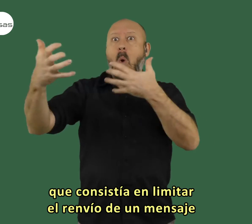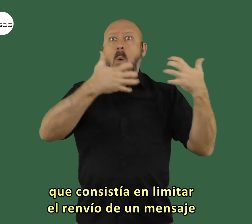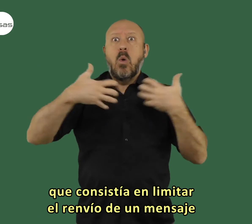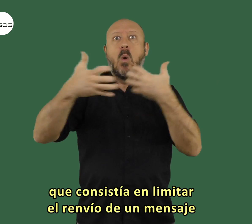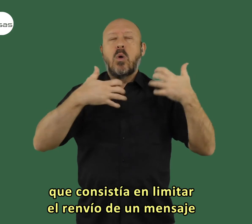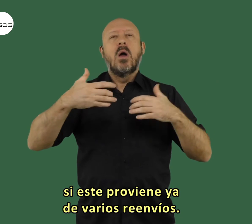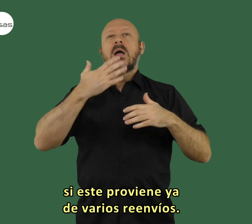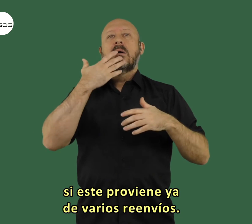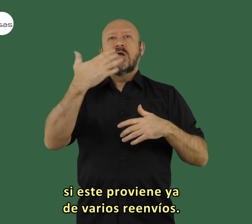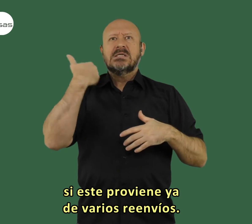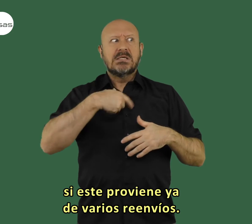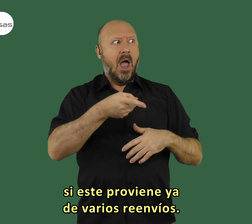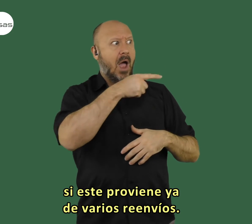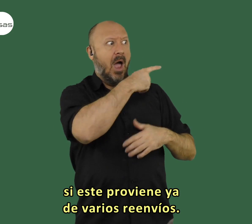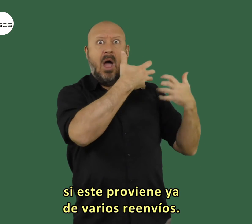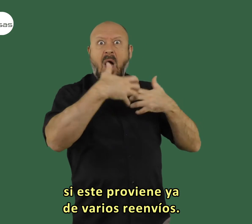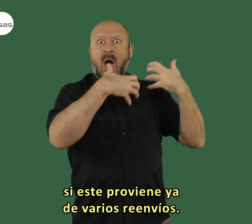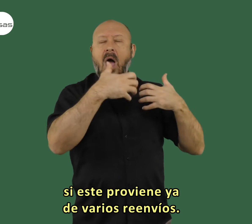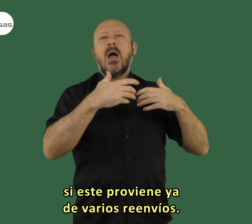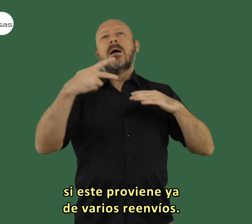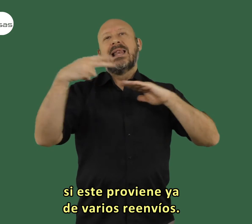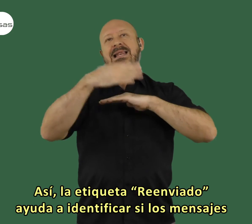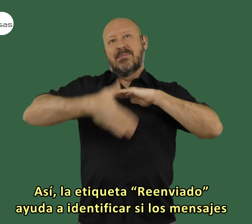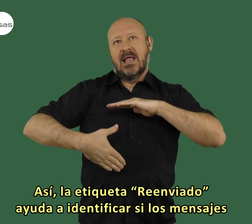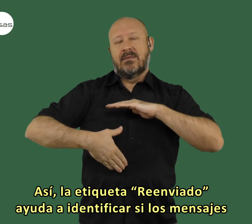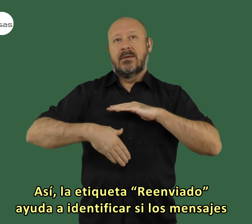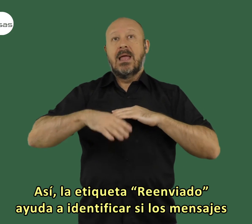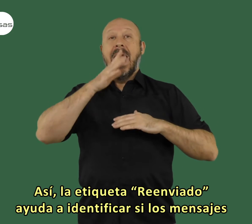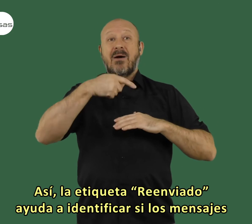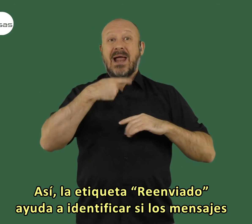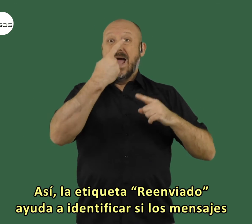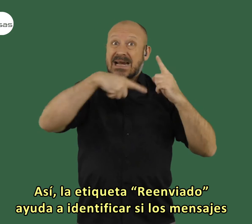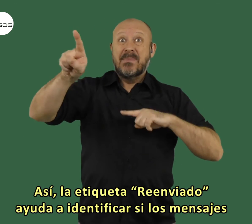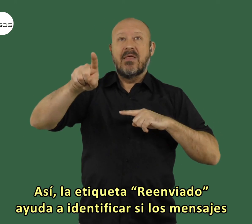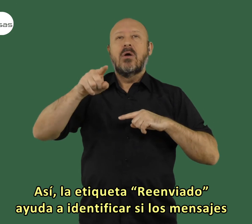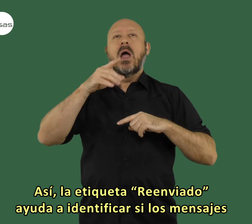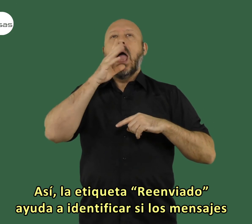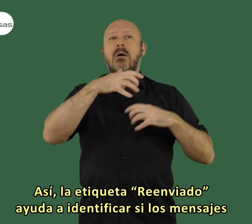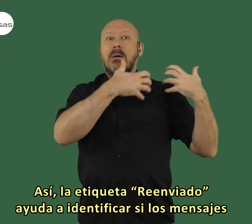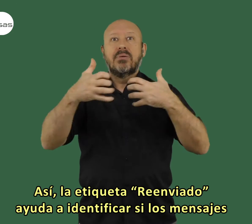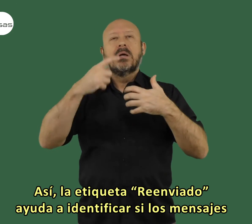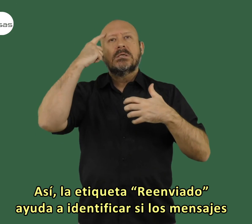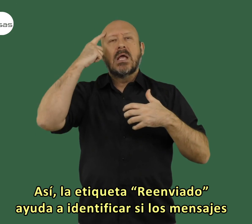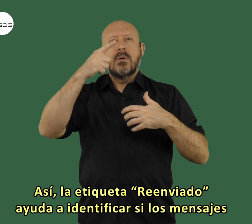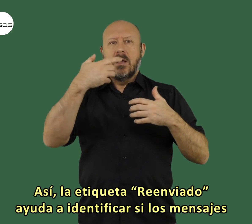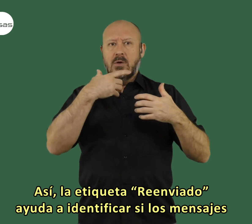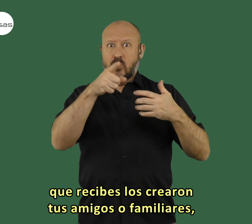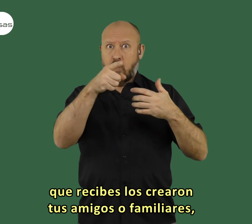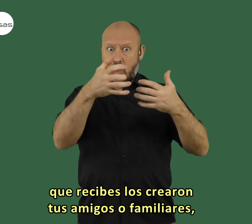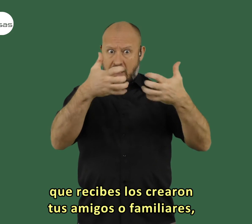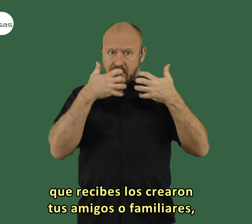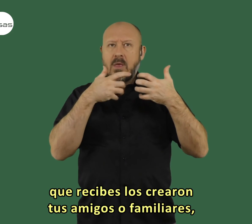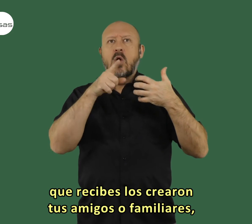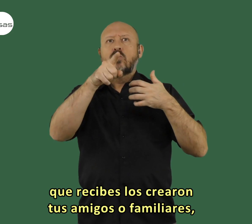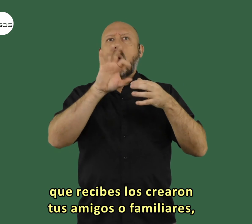el reenvío de un mensaje si este proviene ya de varios reenvíos. Así, la etiqueta reenviado ayuda a identificar si los mensajes